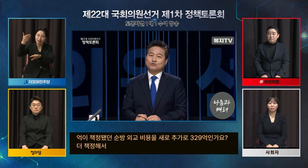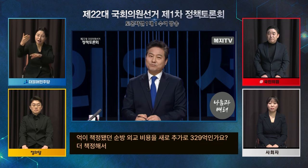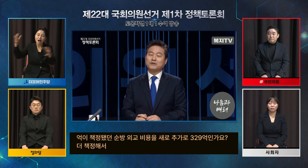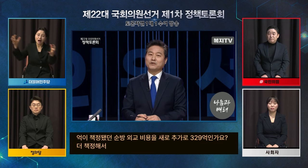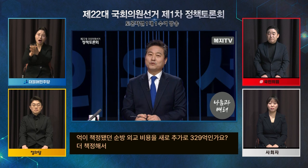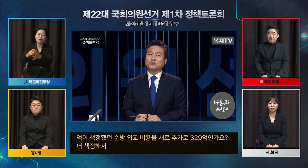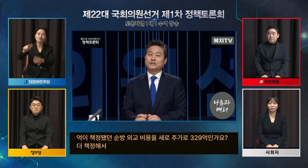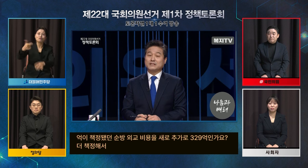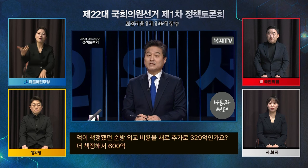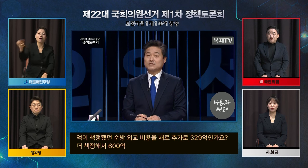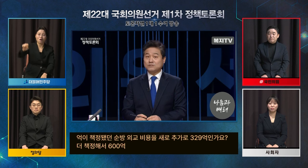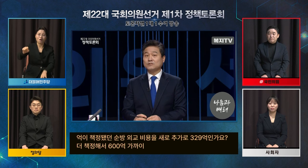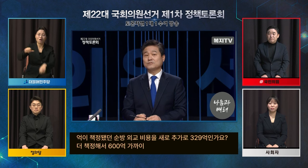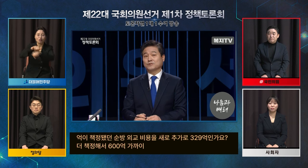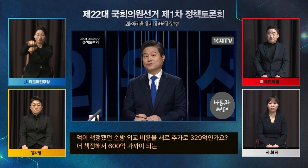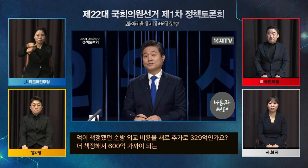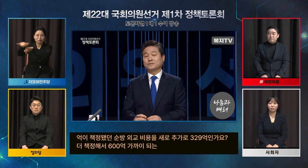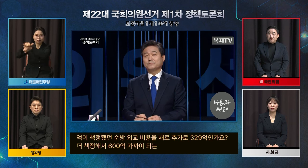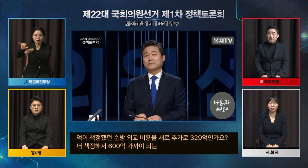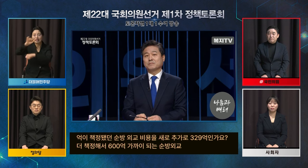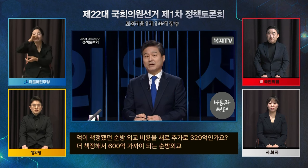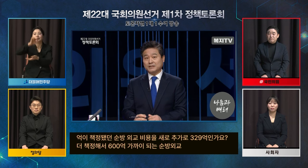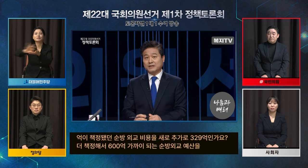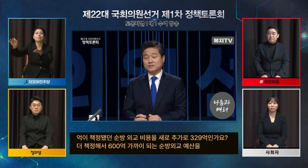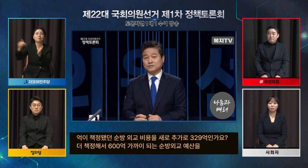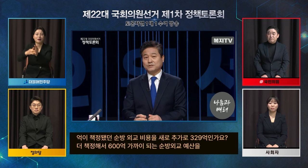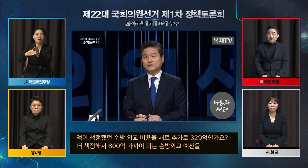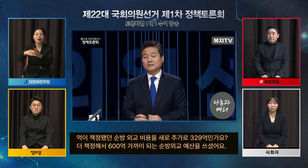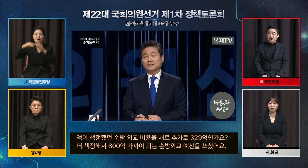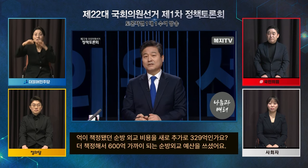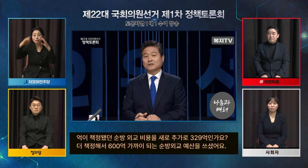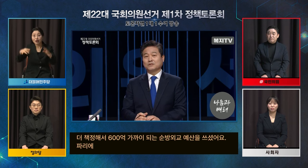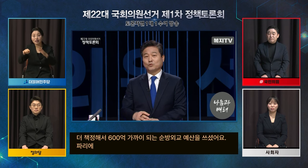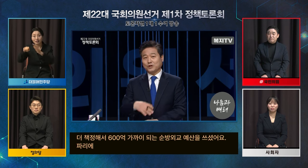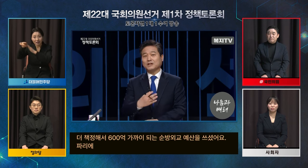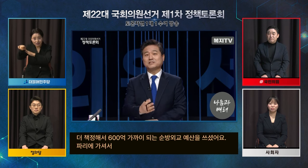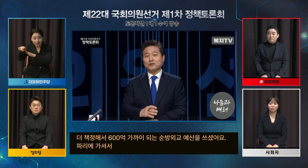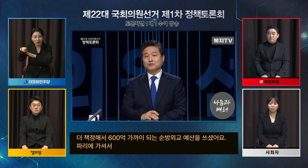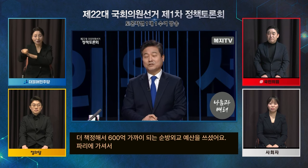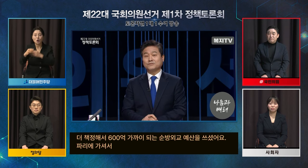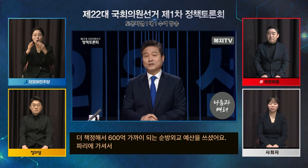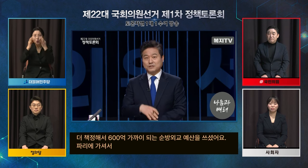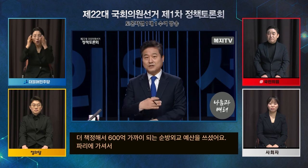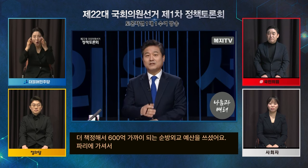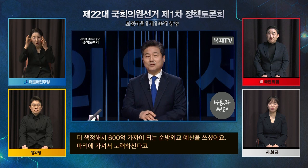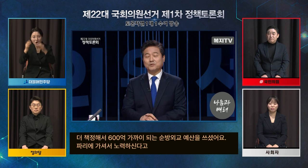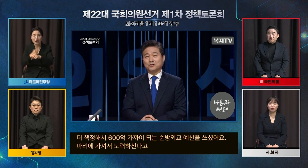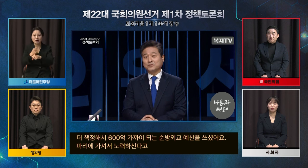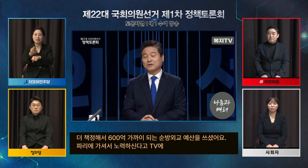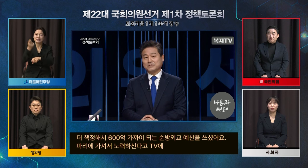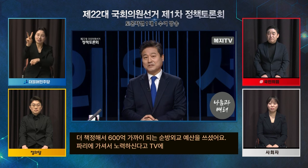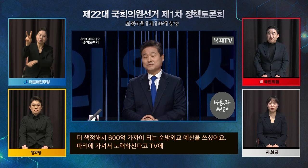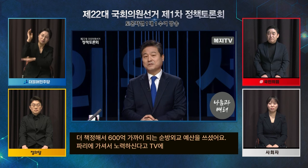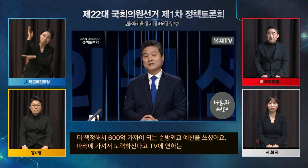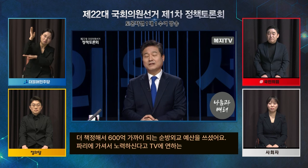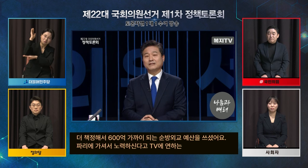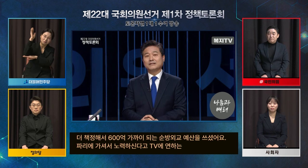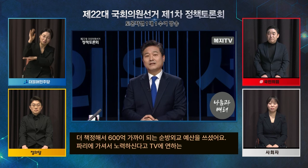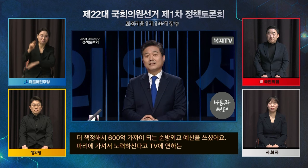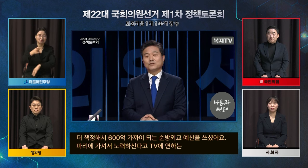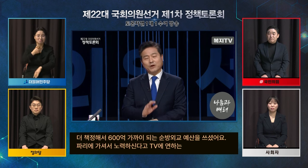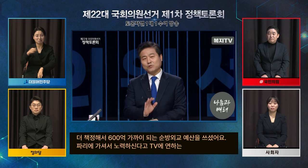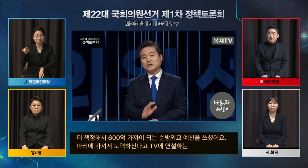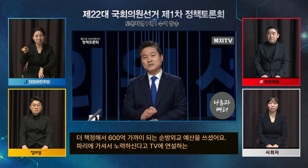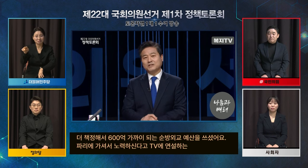순방외교 예산을 쓰셨어요. 파리에 가셔서 노력하신다고 TV에 연설하는 장면도 여러 번 나왔지 않습니까?